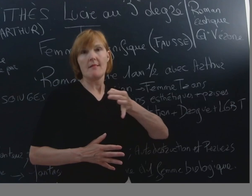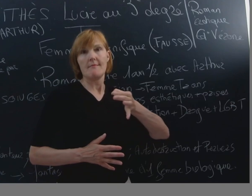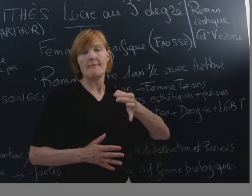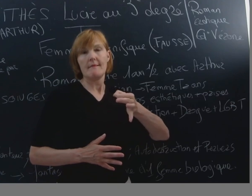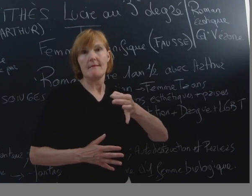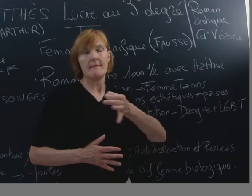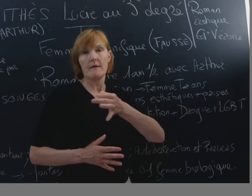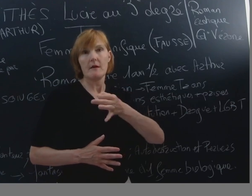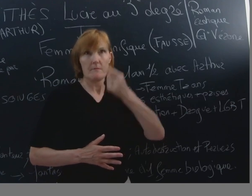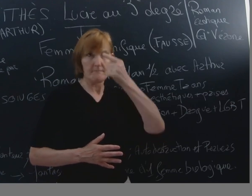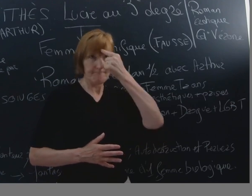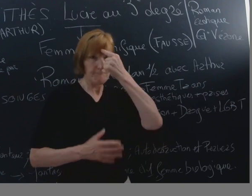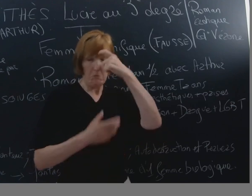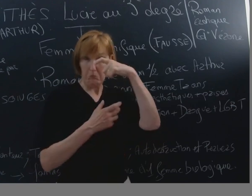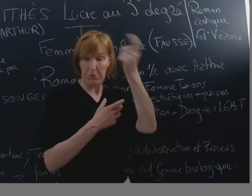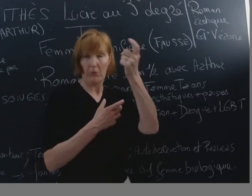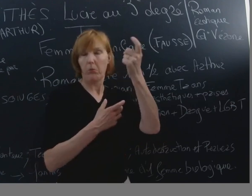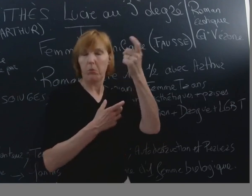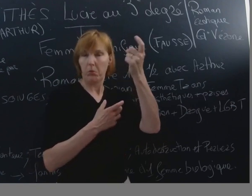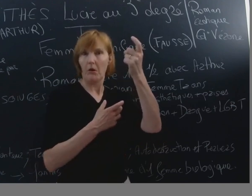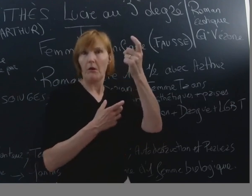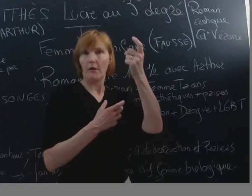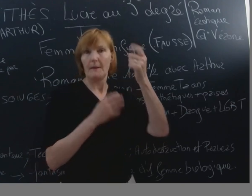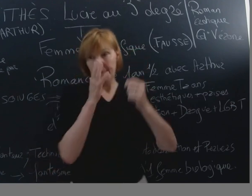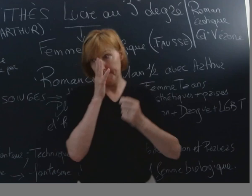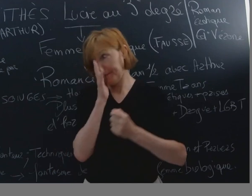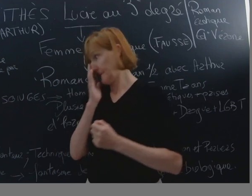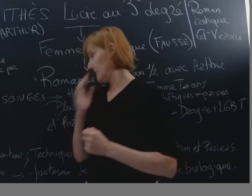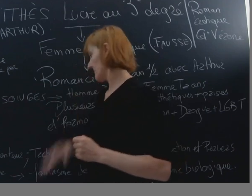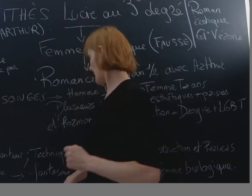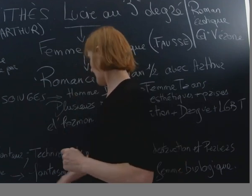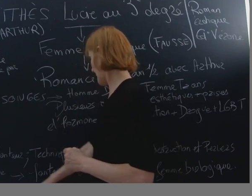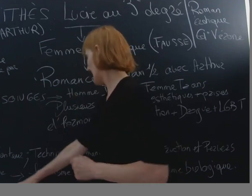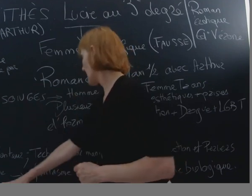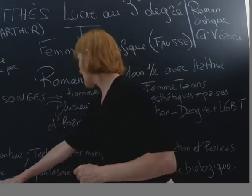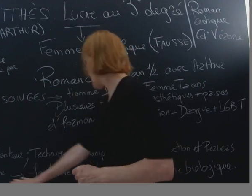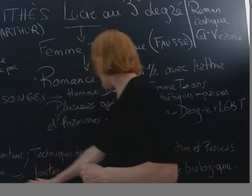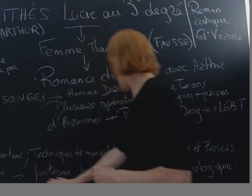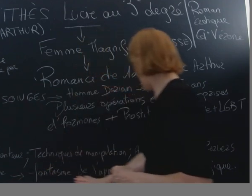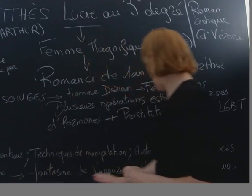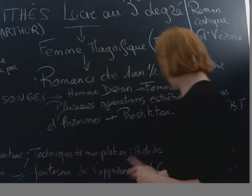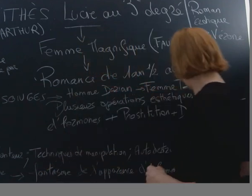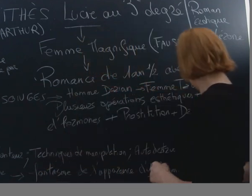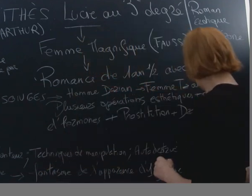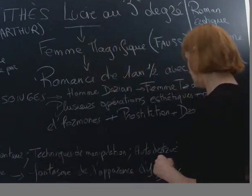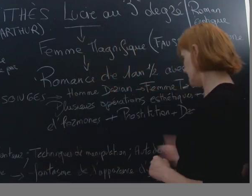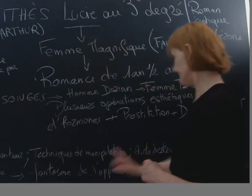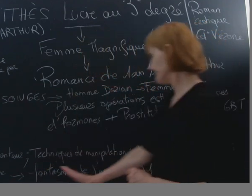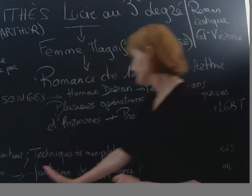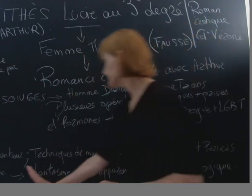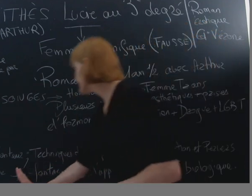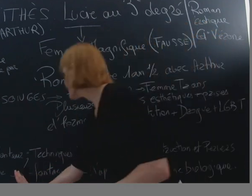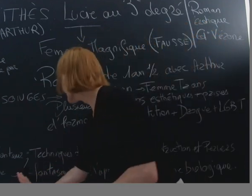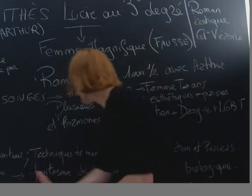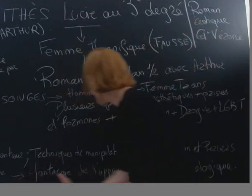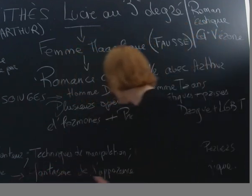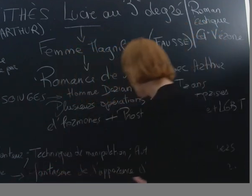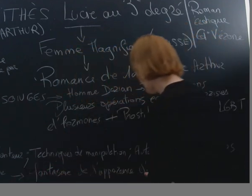c'est automatique psychologiquement on rentre dans la perversion